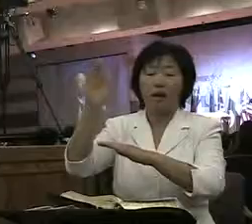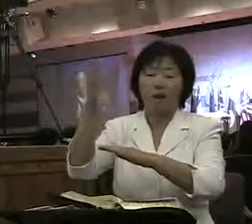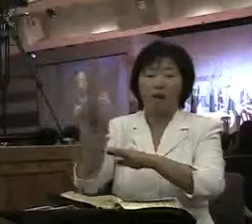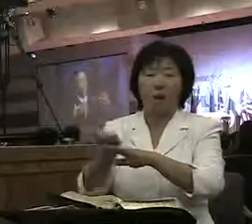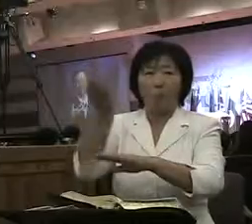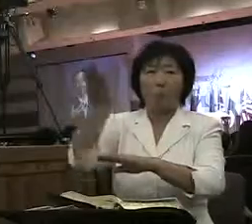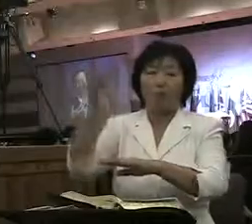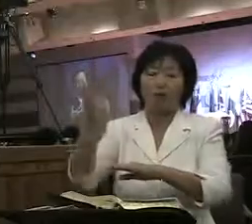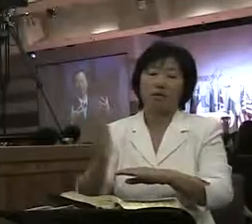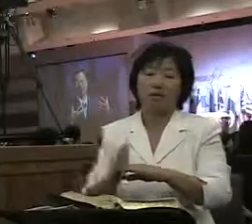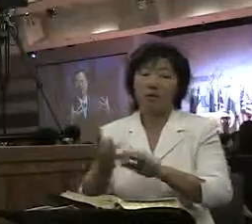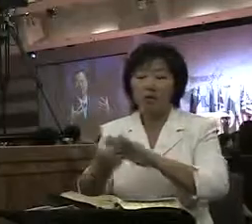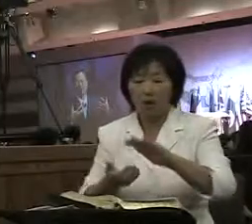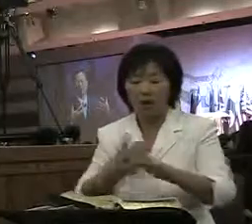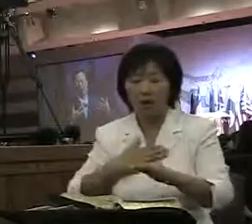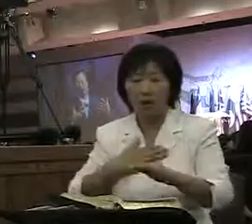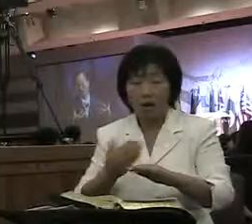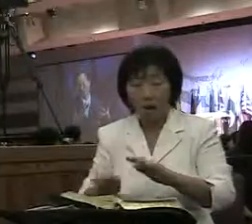되기 전에